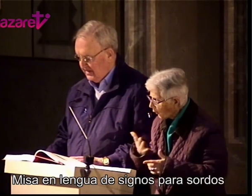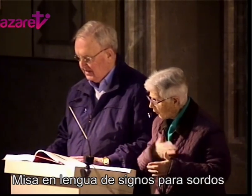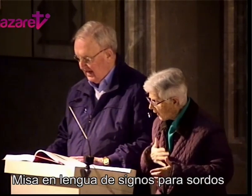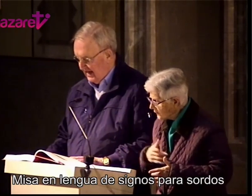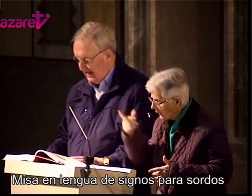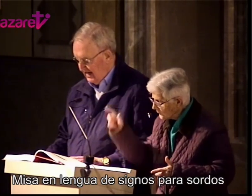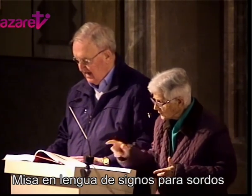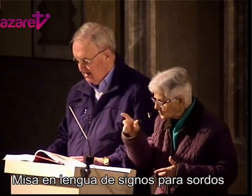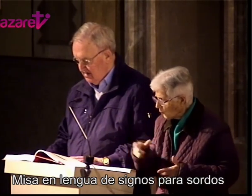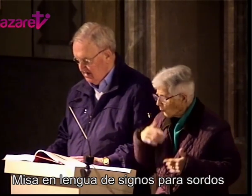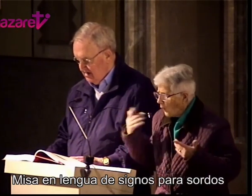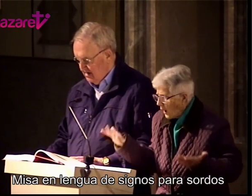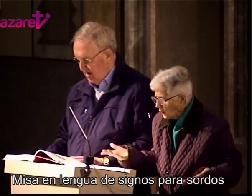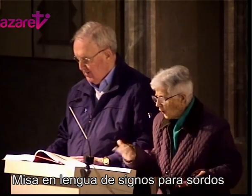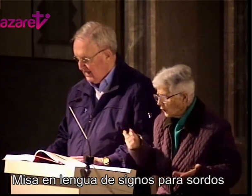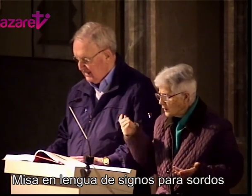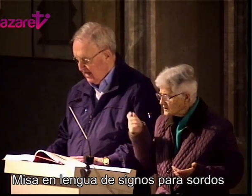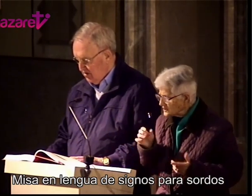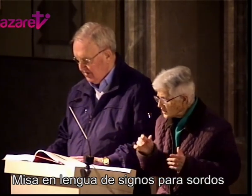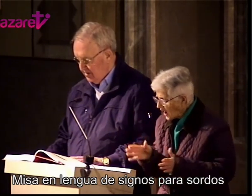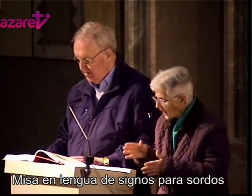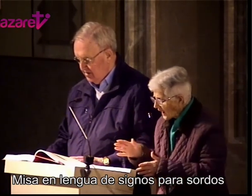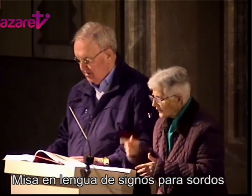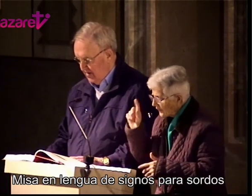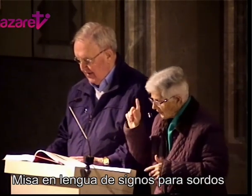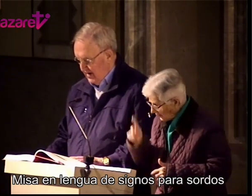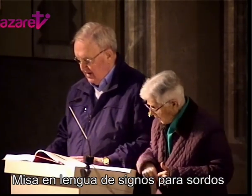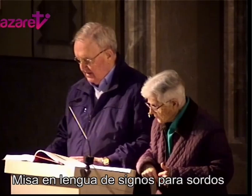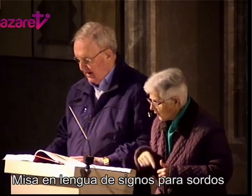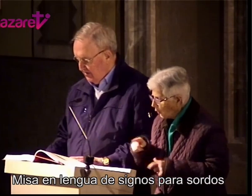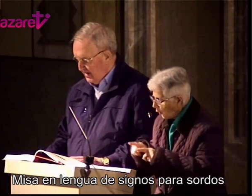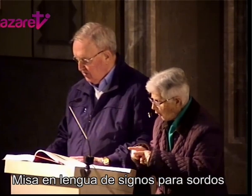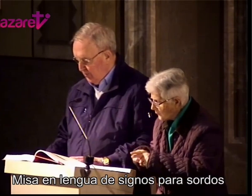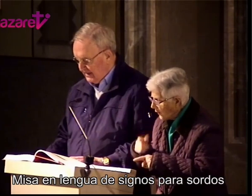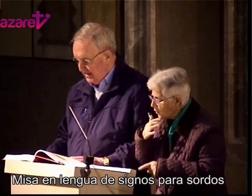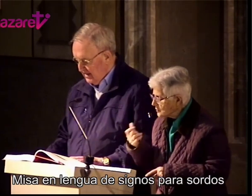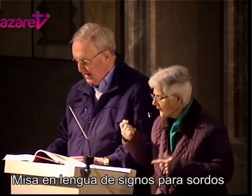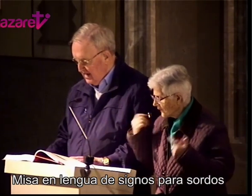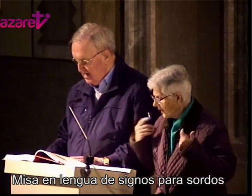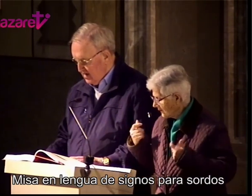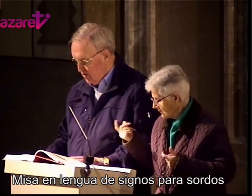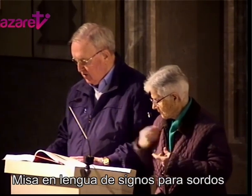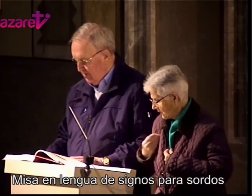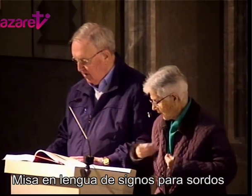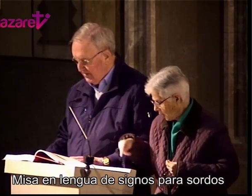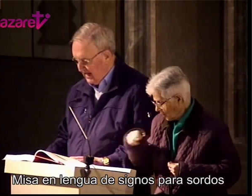Acreciste la alegría, aumentaste el gozo. Se gozan en tu presencia como gozan al